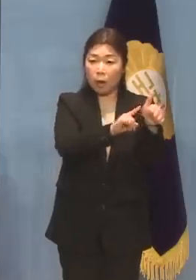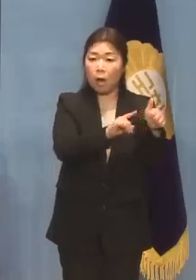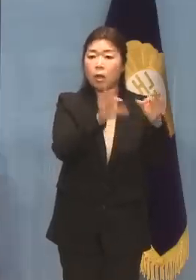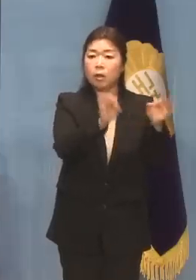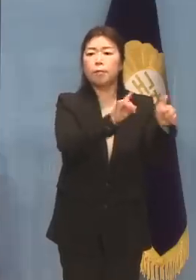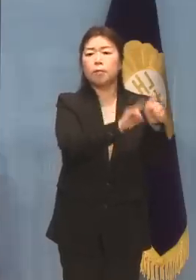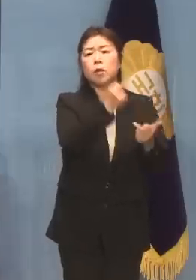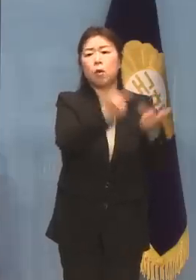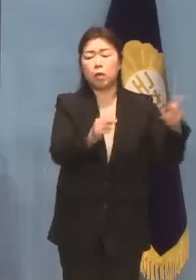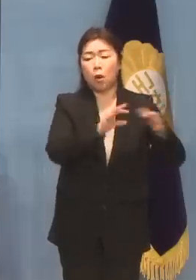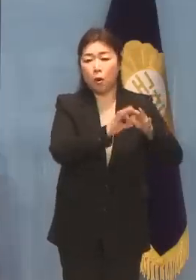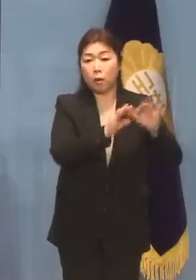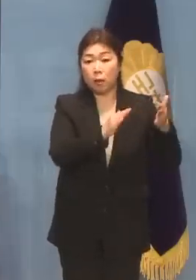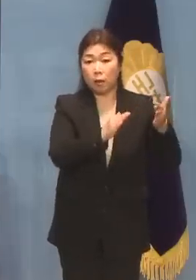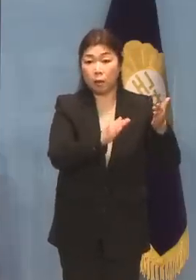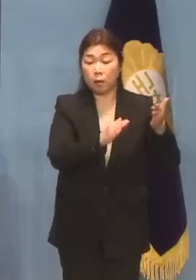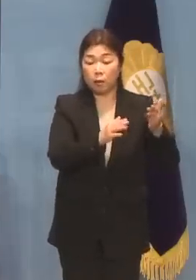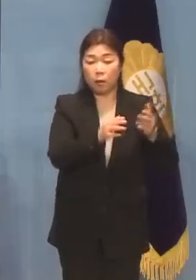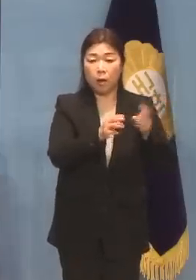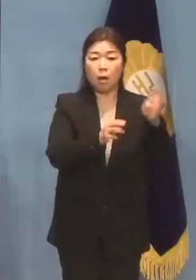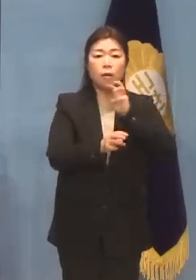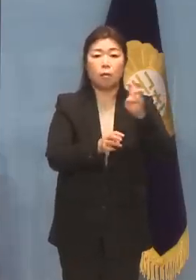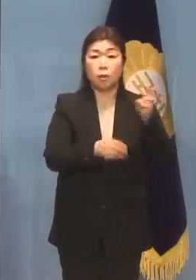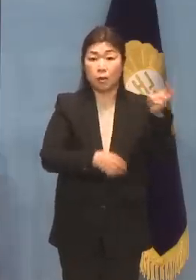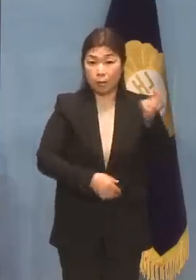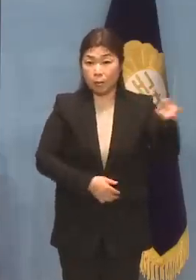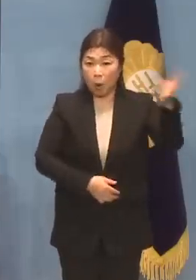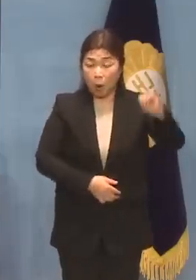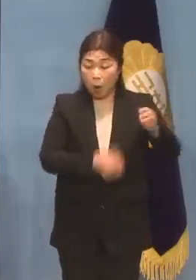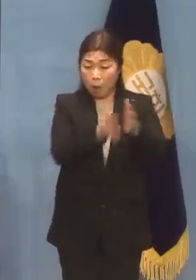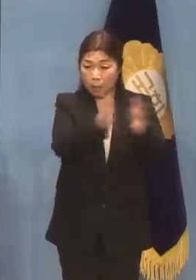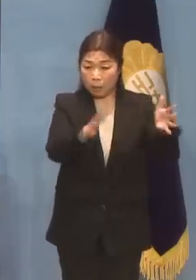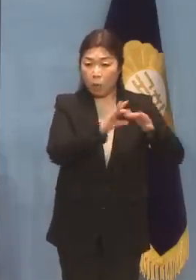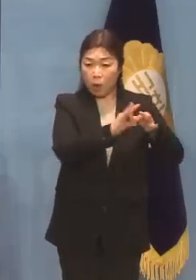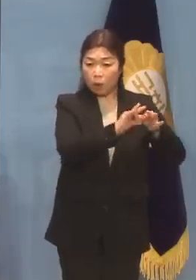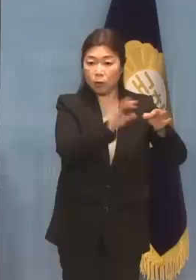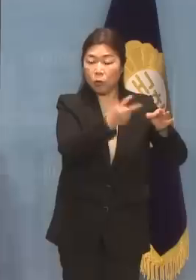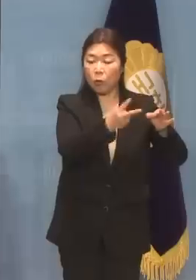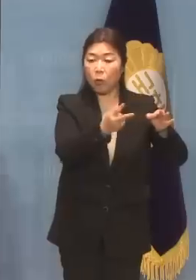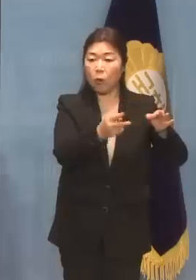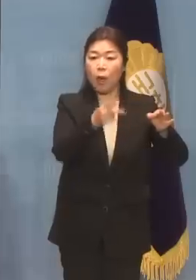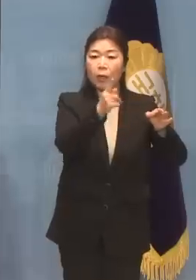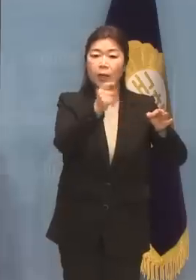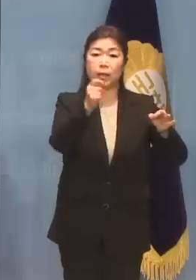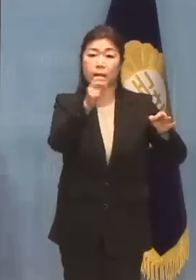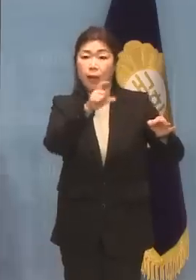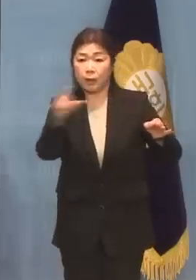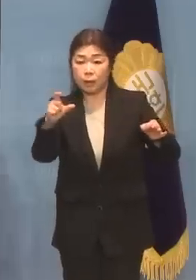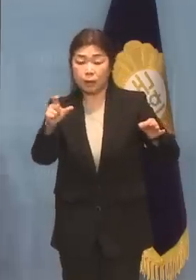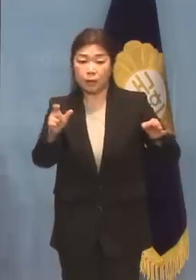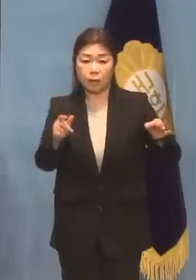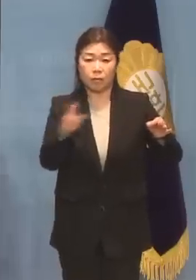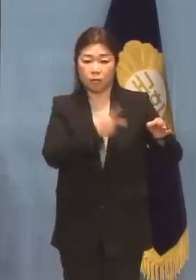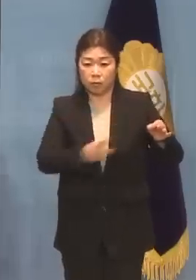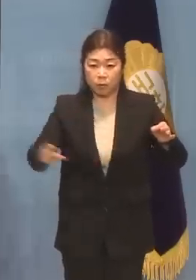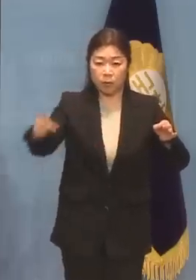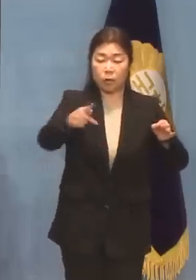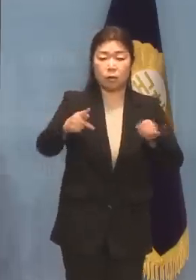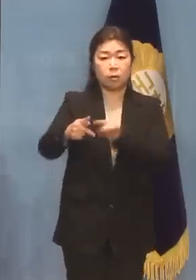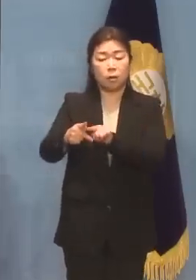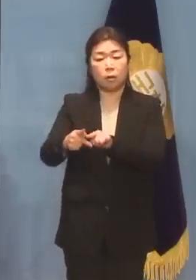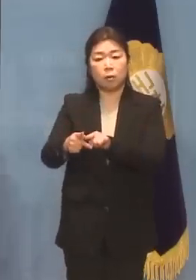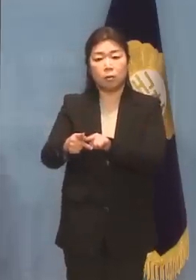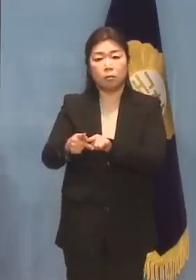아파트 사업권 비리 사건과 KTX 울산 역세권 연결도로 노선 변경 의혹이 제기된 지 1년이